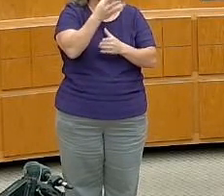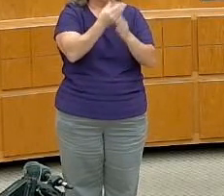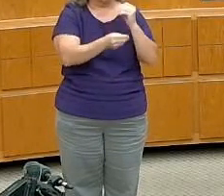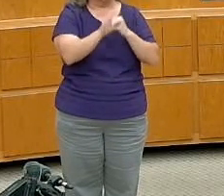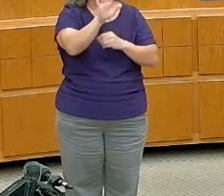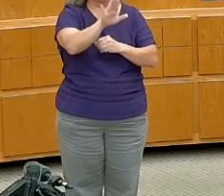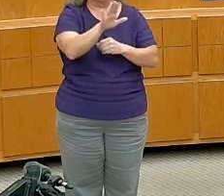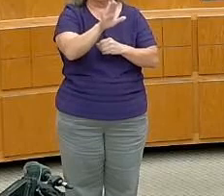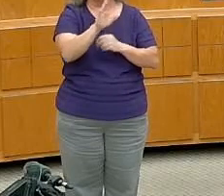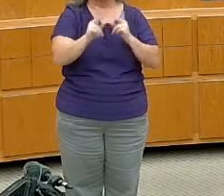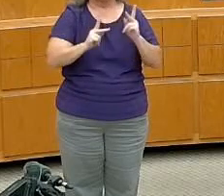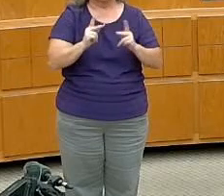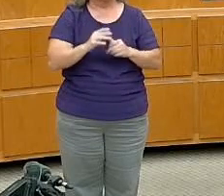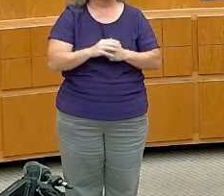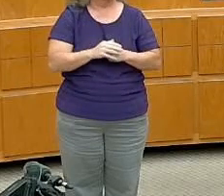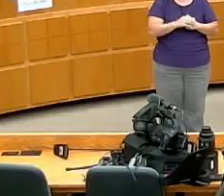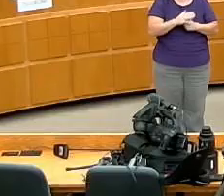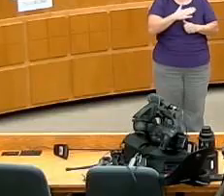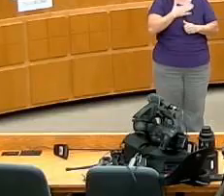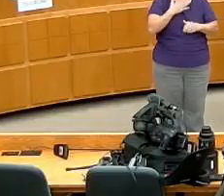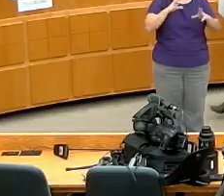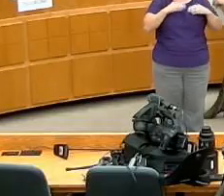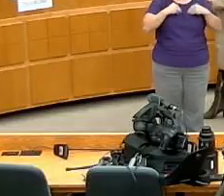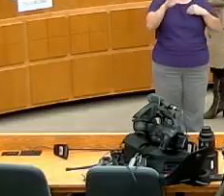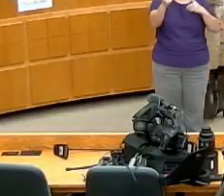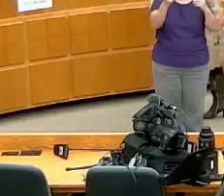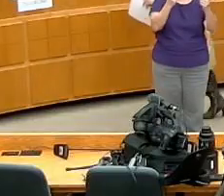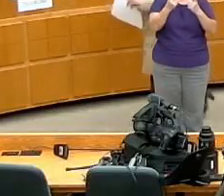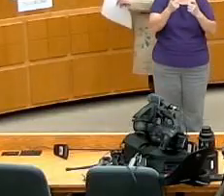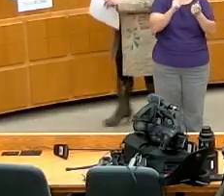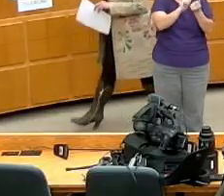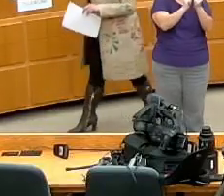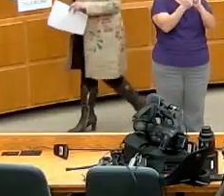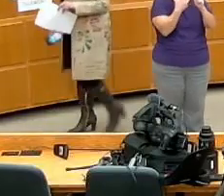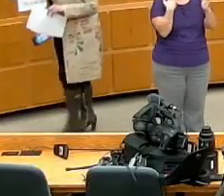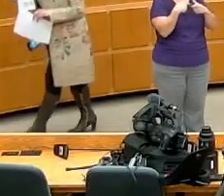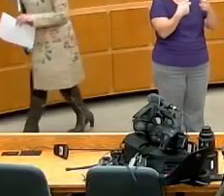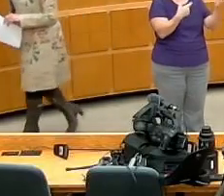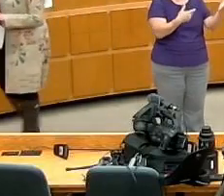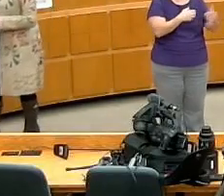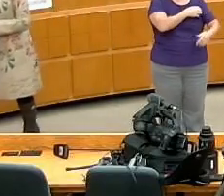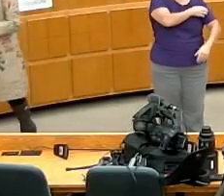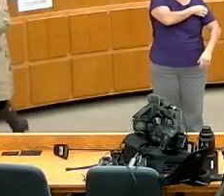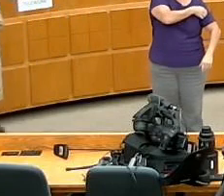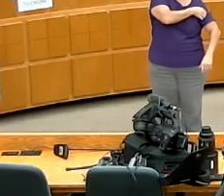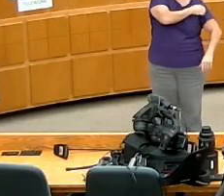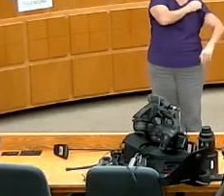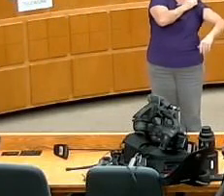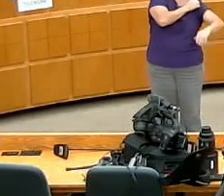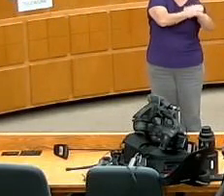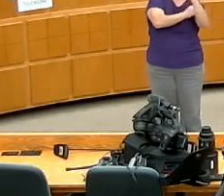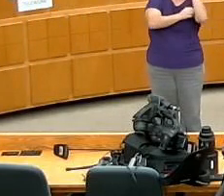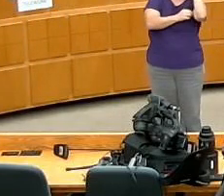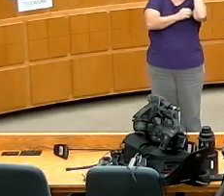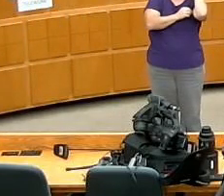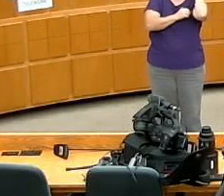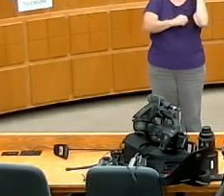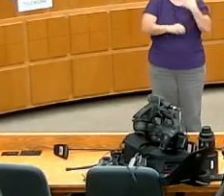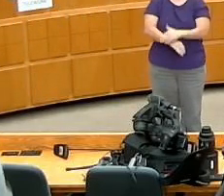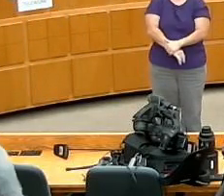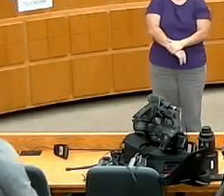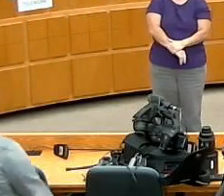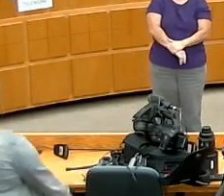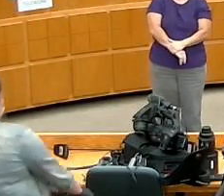questions. En resumen, quiero agradecer a los residentes del condado por hacer su sacrificio y seguir las órdenes. Nuestras playas estuvieron vacías este